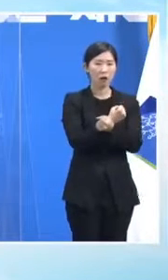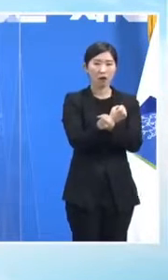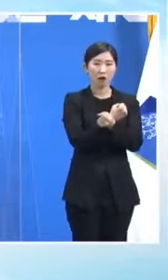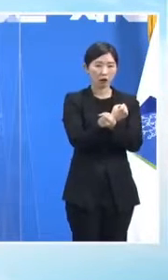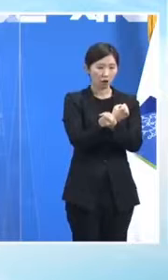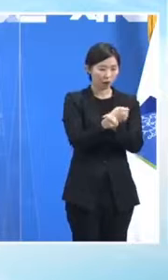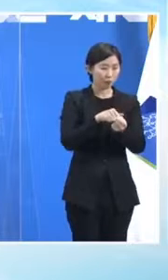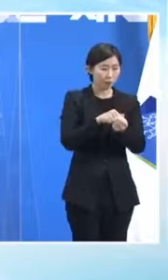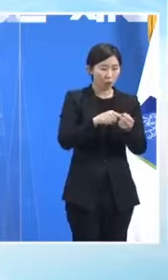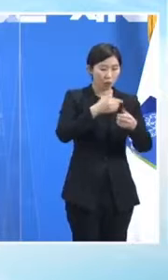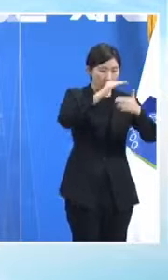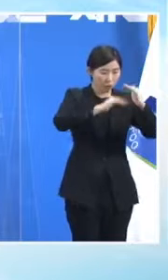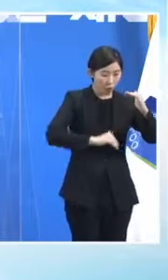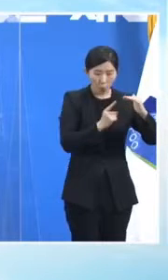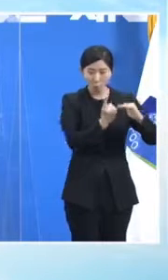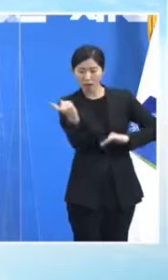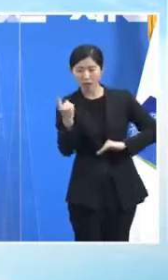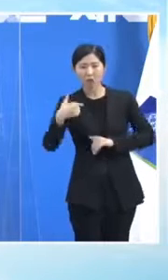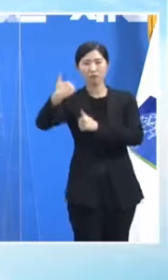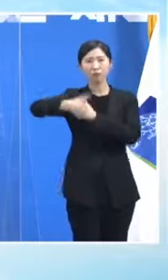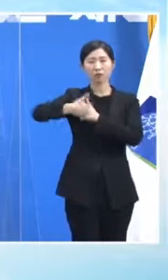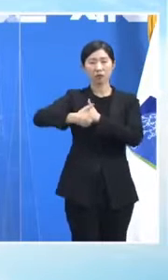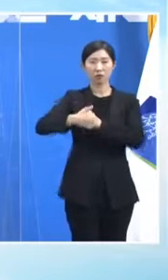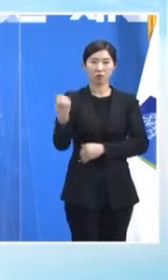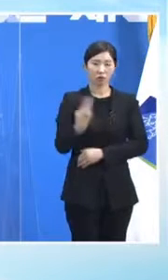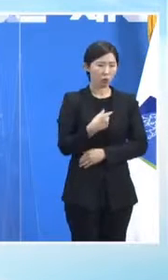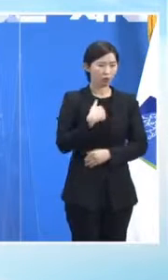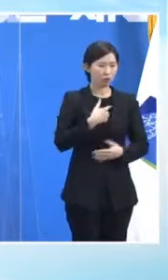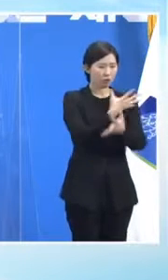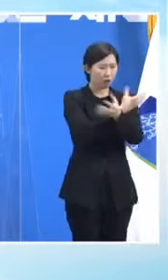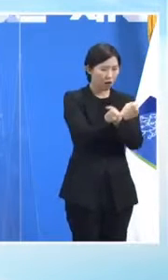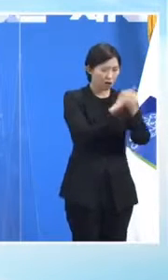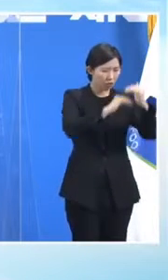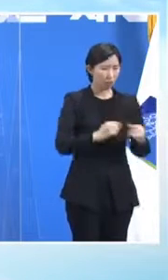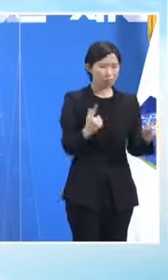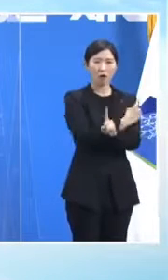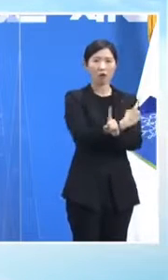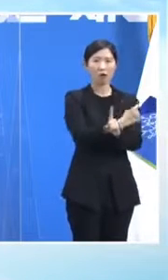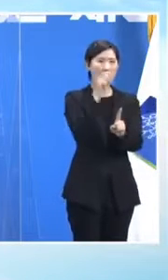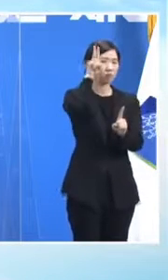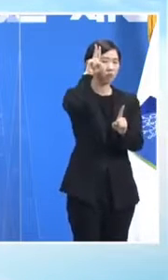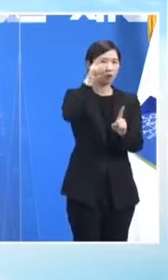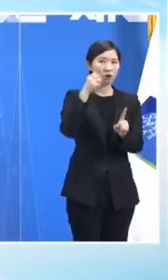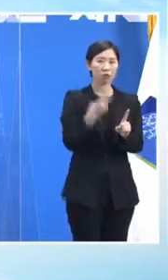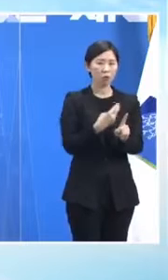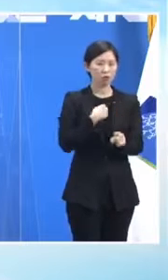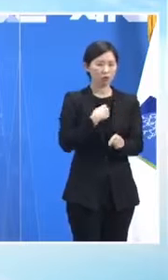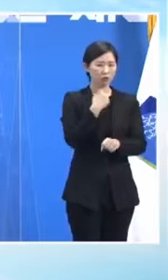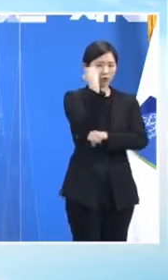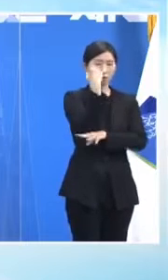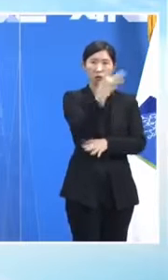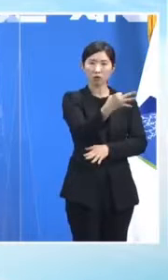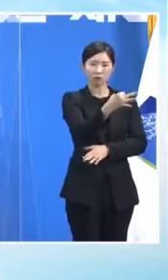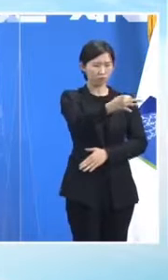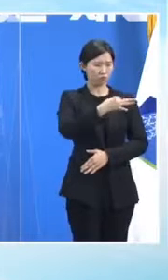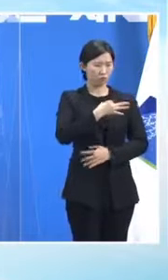작업을 요구, 부당한 작업 내용 변경 요구, 터무니없는 보수 제시 및 적용 등이